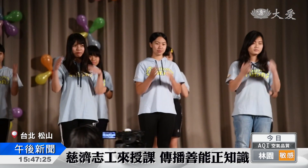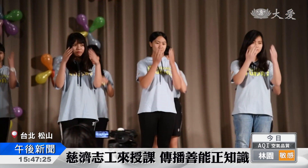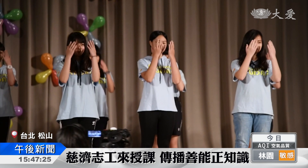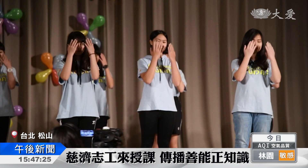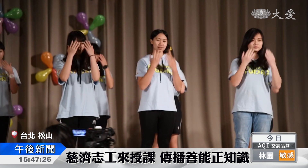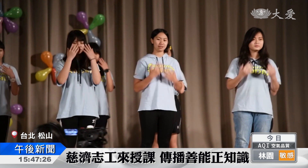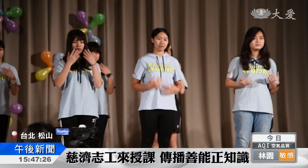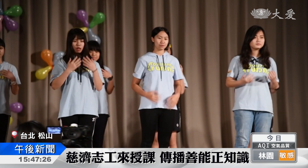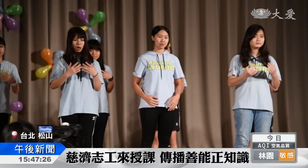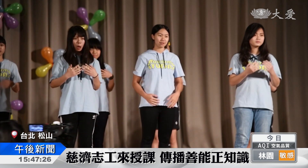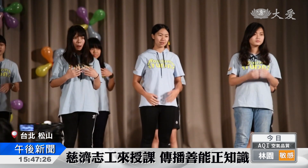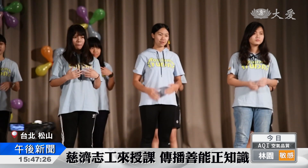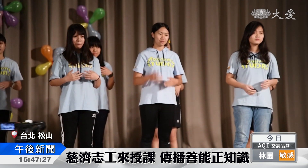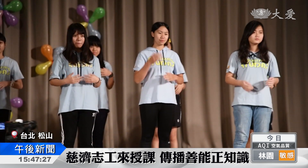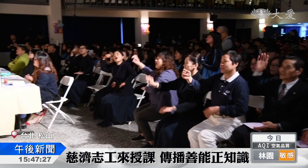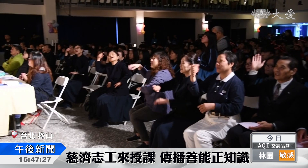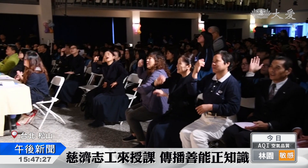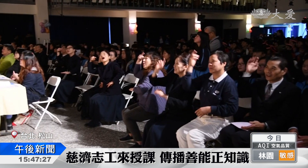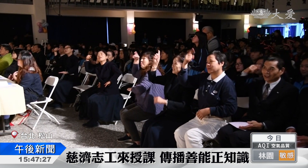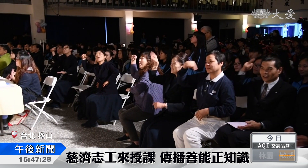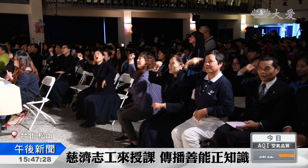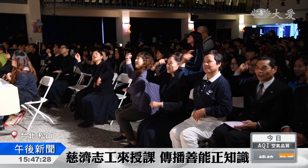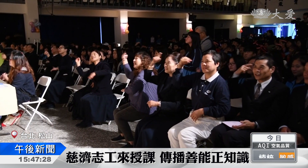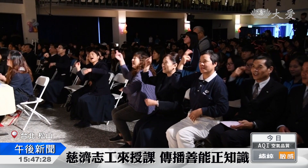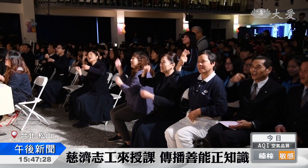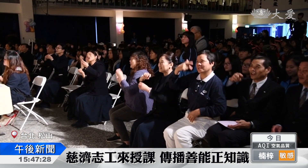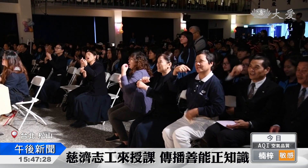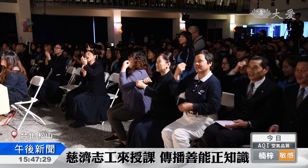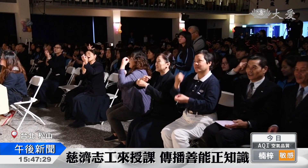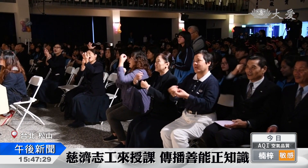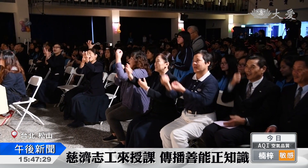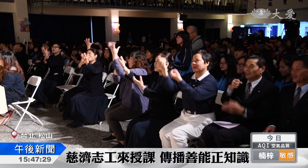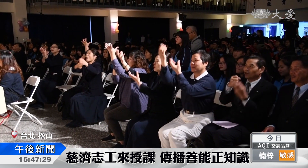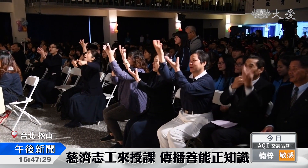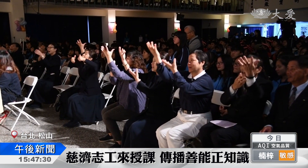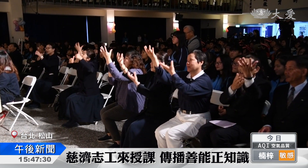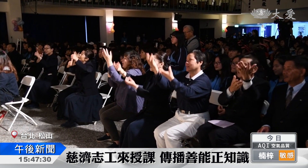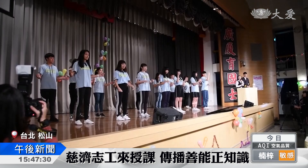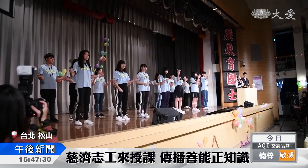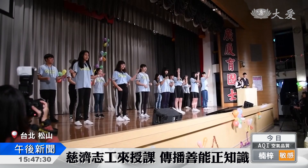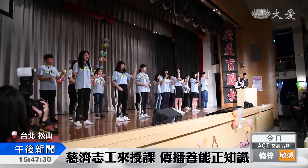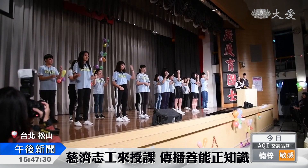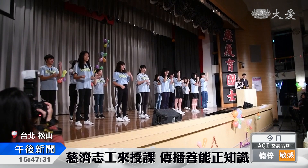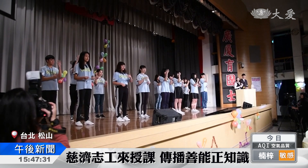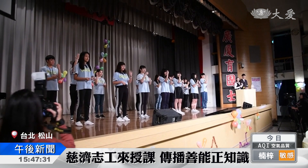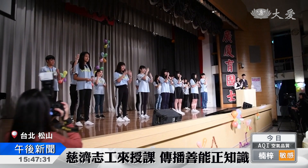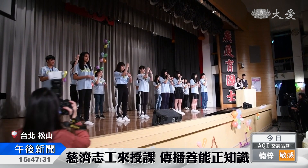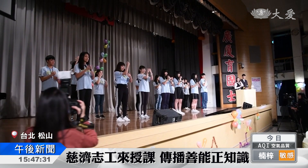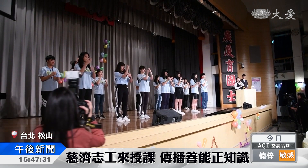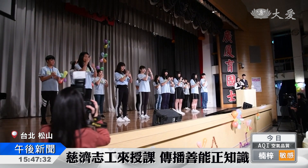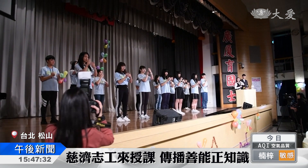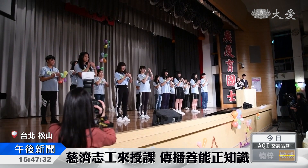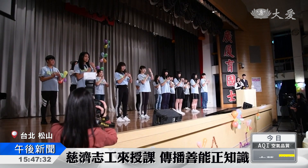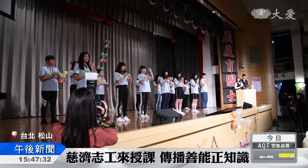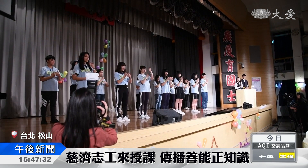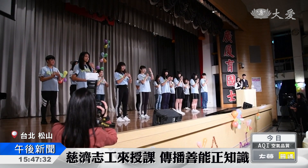育达高职今年新成立的社团，校方邀请慈济志工来授课，除了指导手语，还有善的理念传